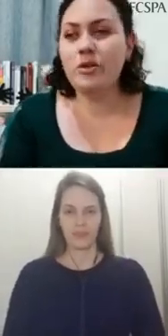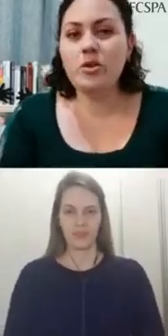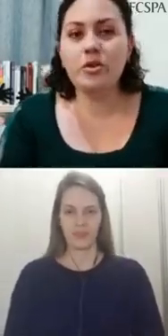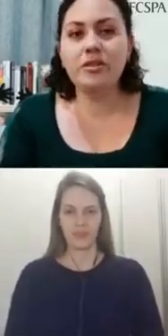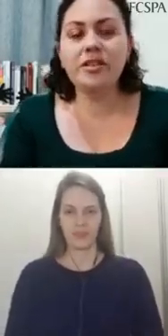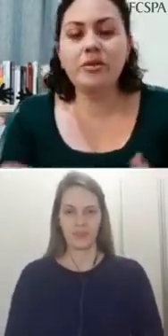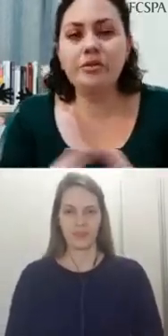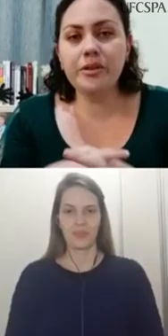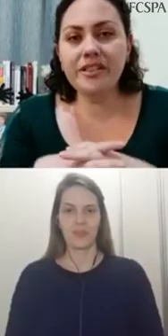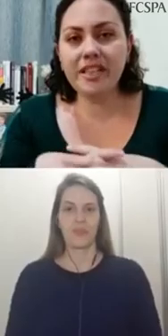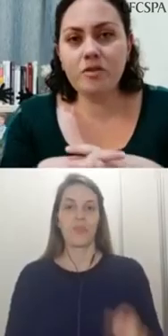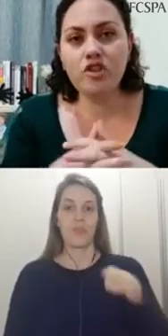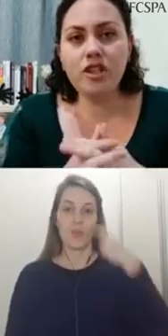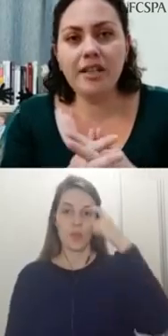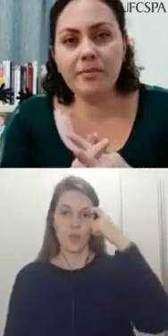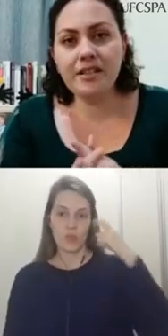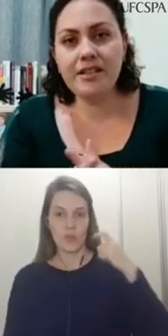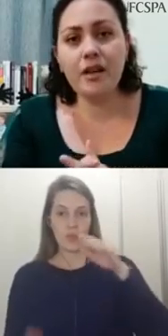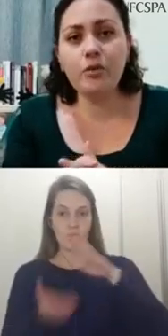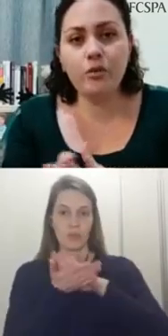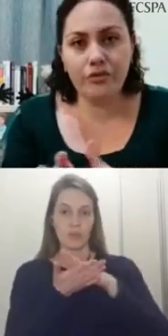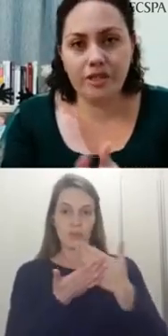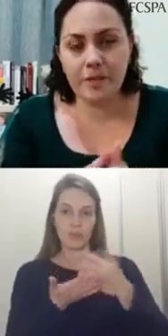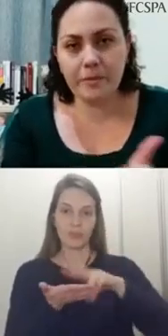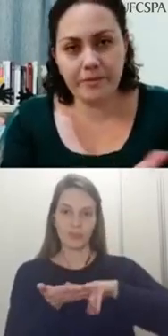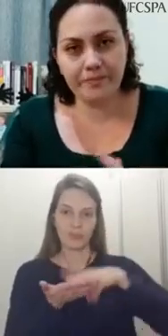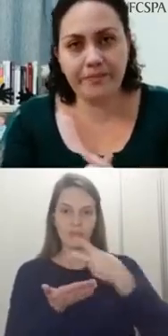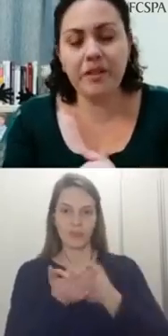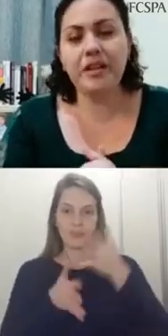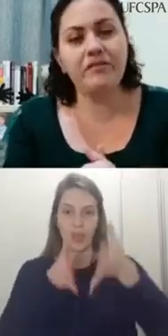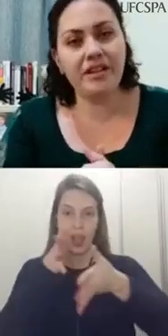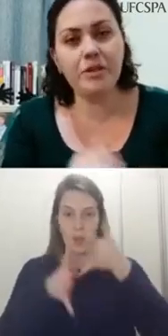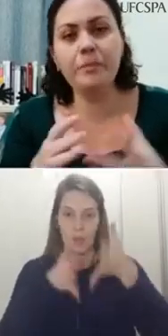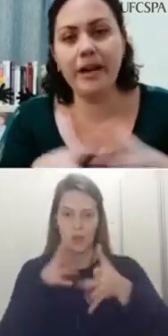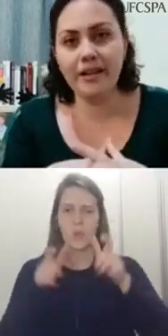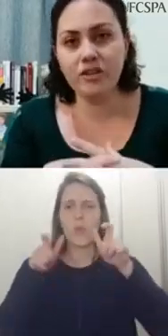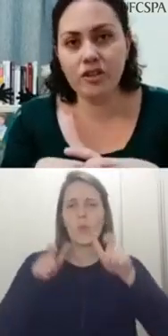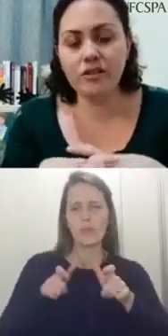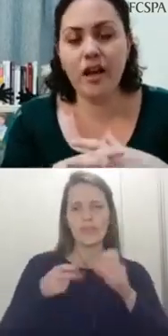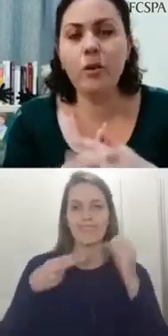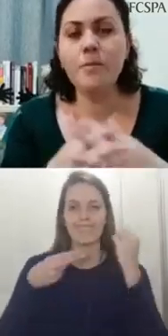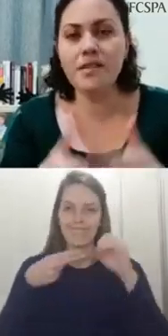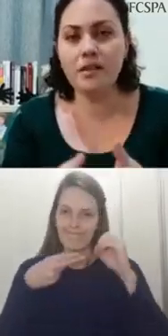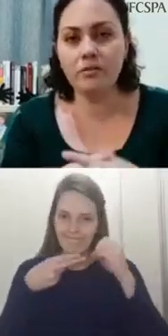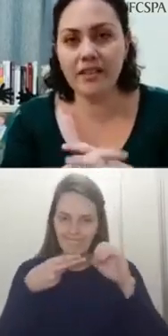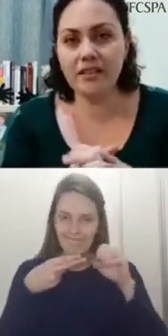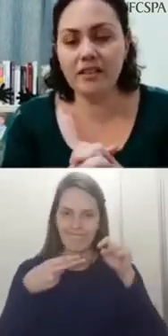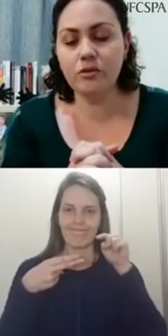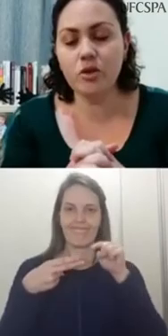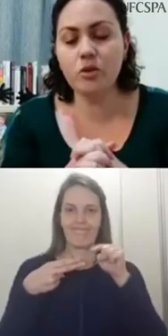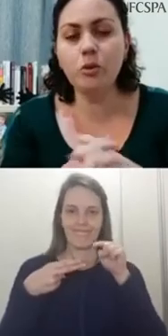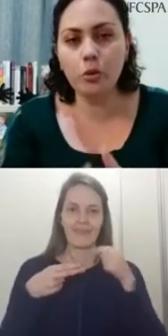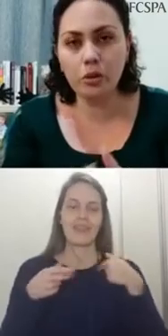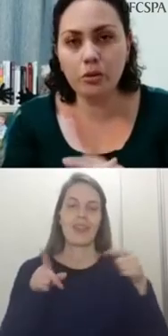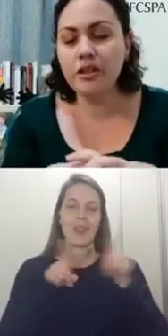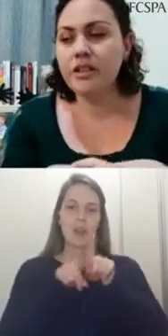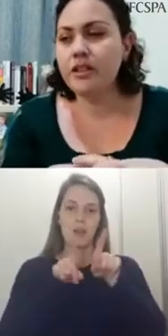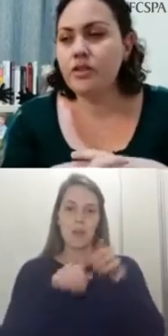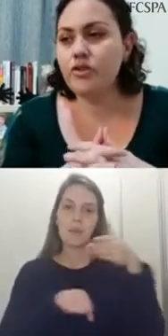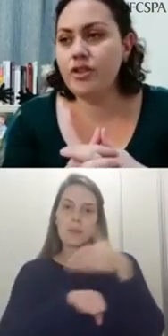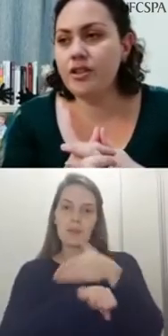E eu sou tradutora e intérprete de Libras na UFSPA. Também faço parte da comissão, né, do nosso